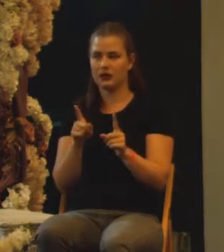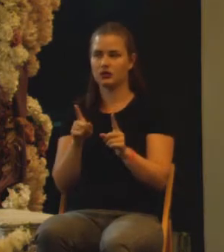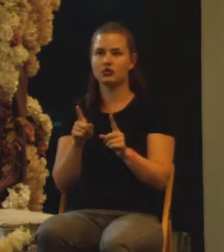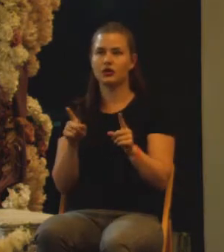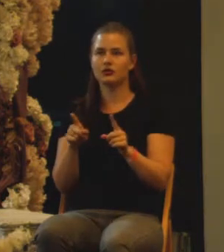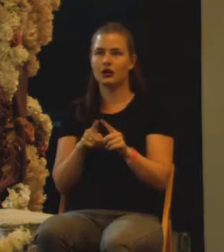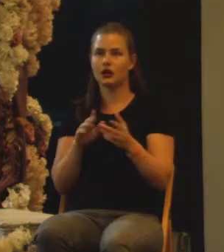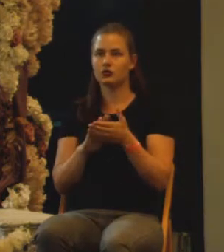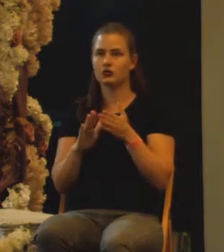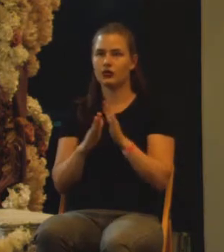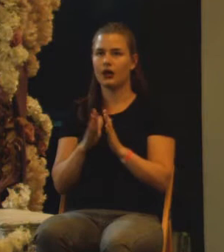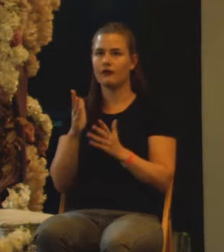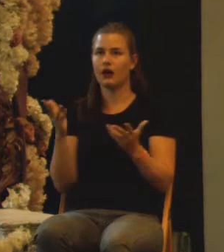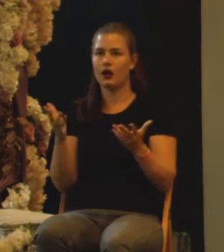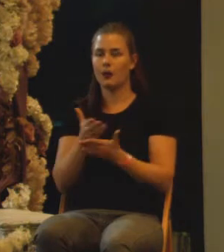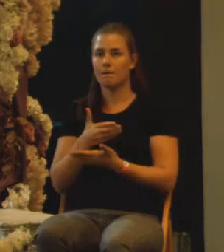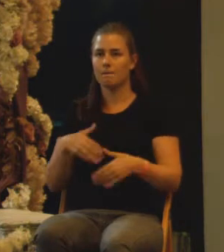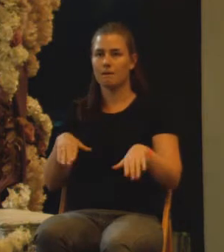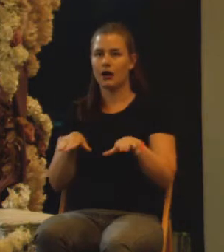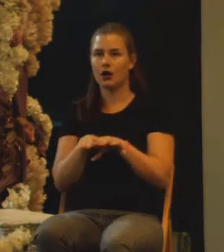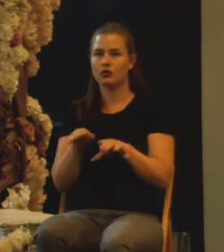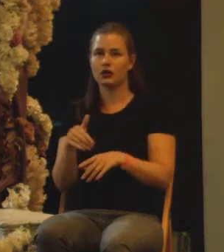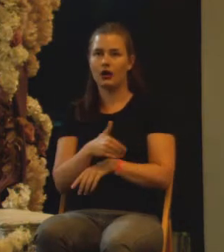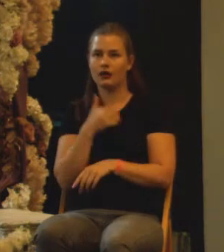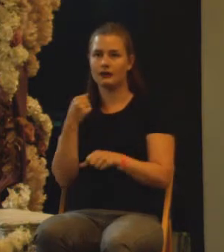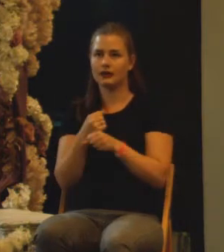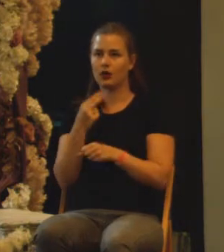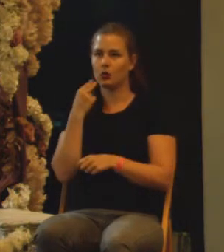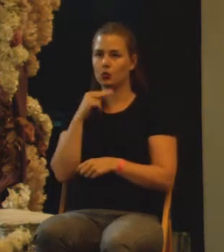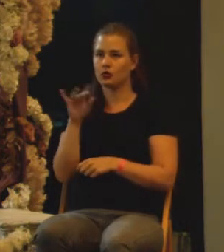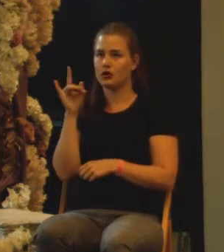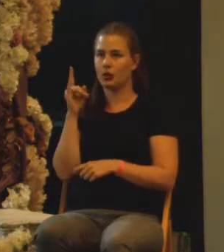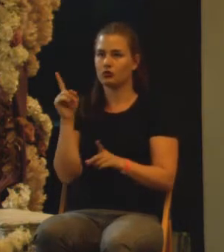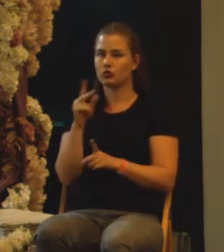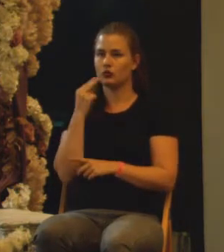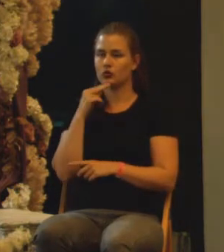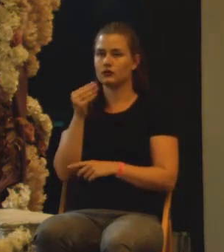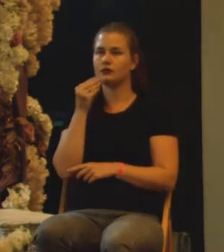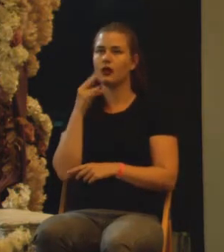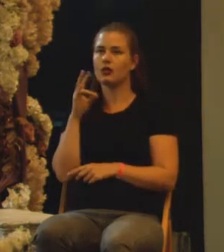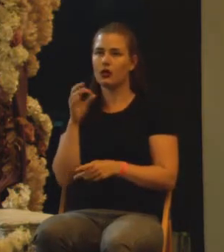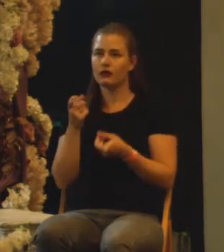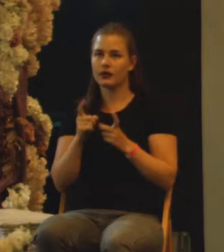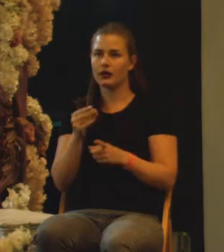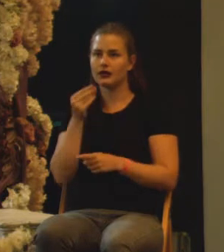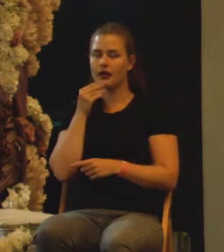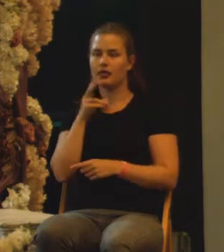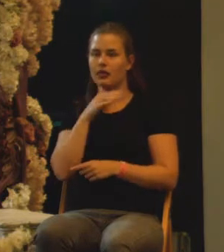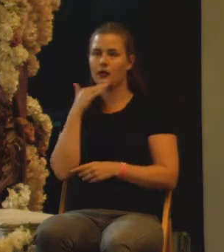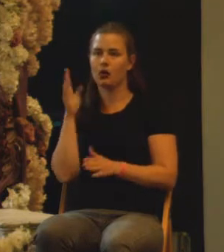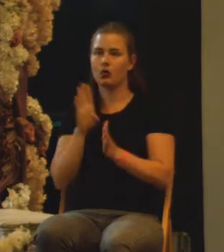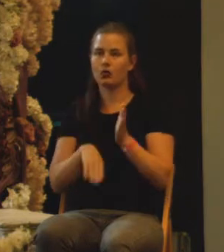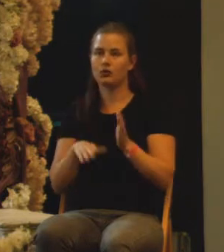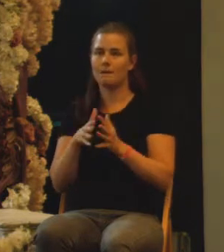необычная такая ситуация, в которой мы вроде бы хотим сделать лучше ему, чтобы он лучше ел, но на самом деле он ест гораздо хуже, потому